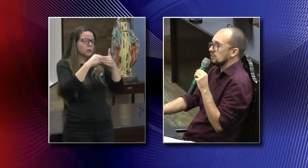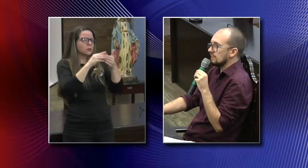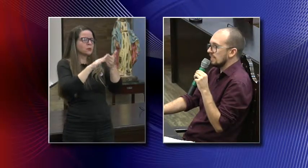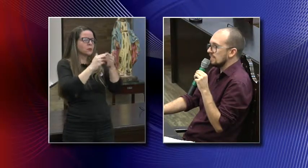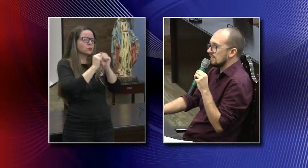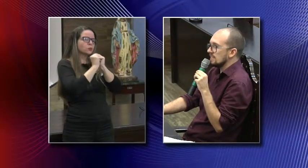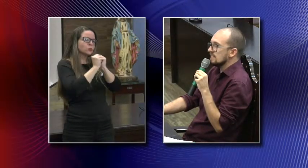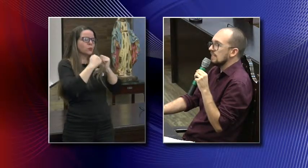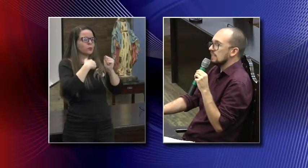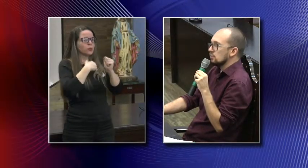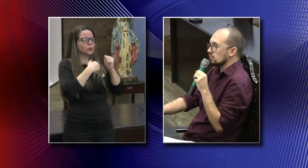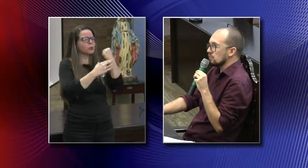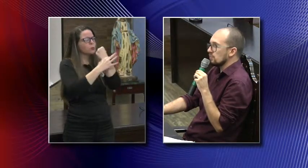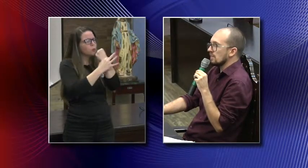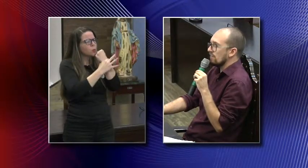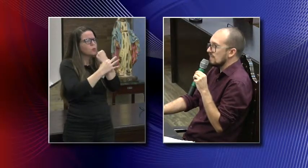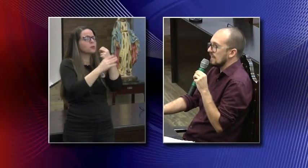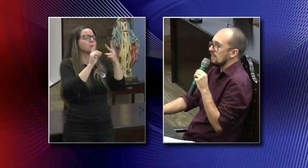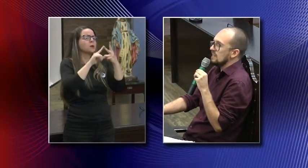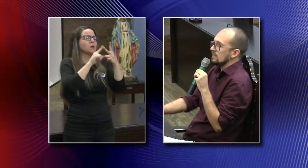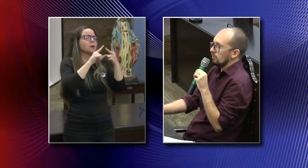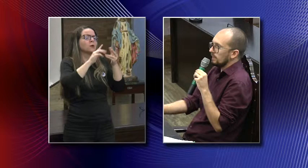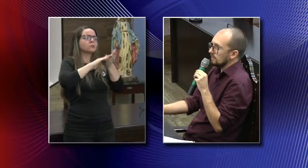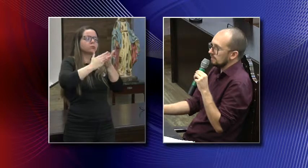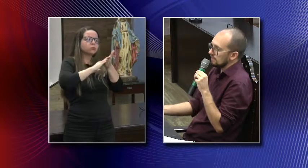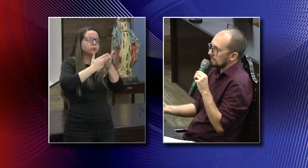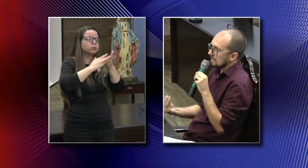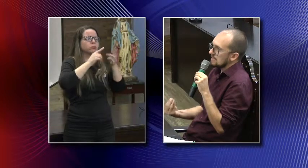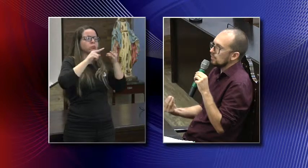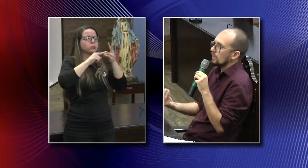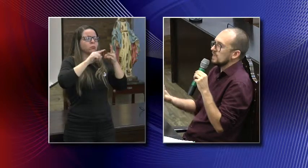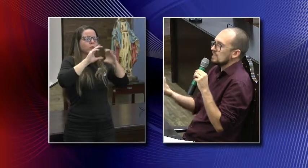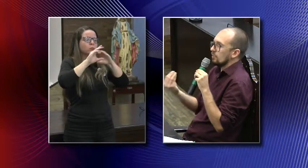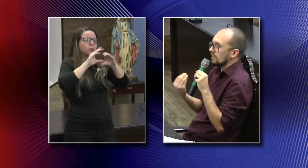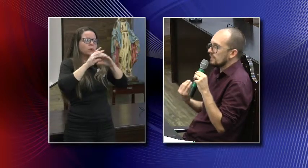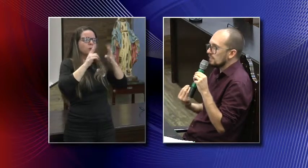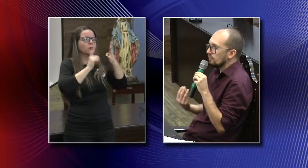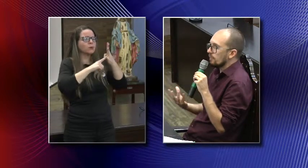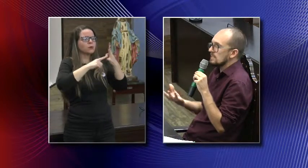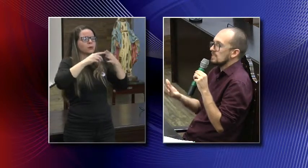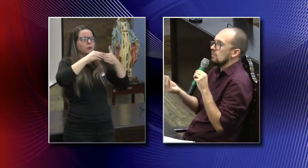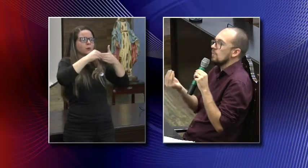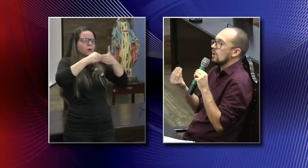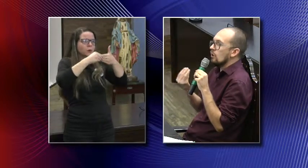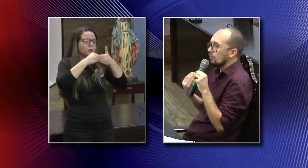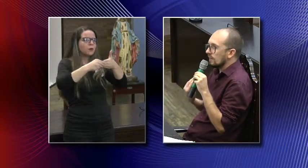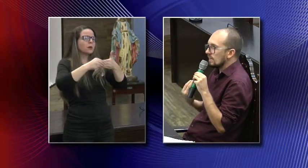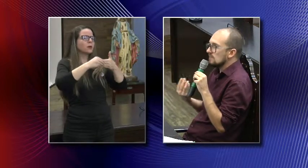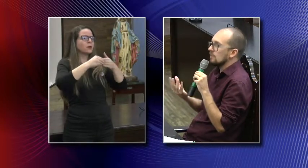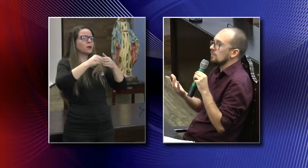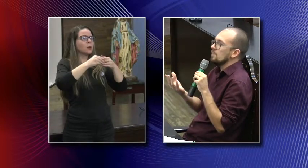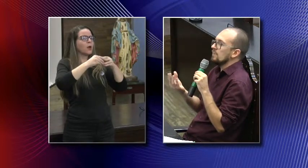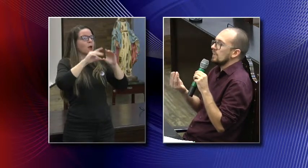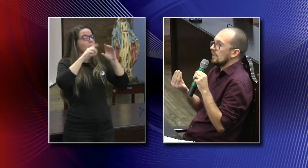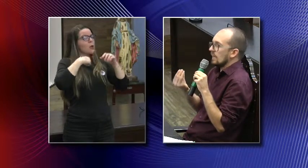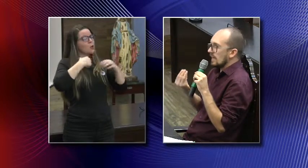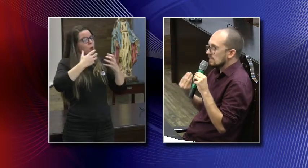preciso de 3 guias que juntos vão se revezar, vão me trazer segurança, vão me trazer informação,